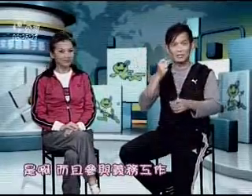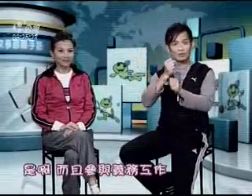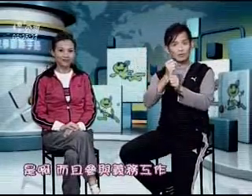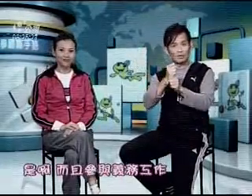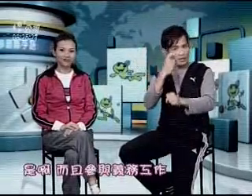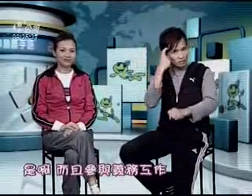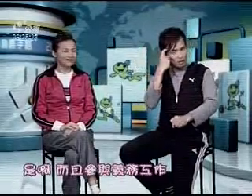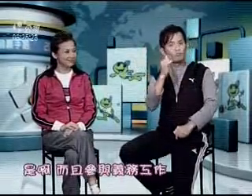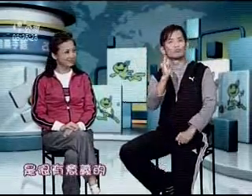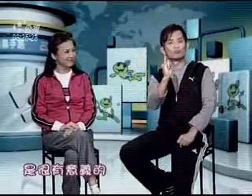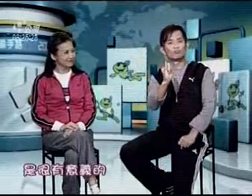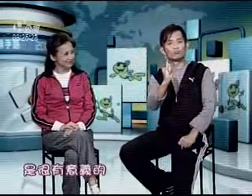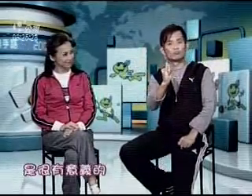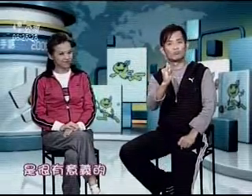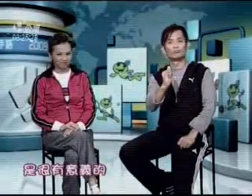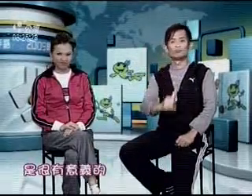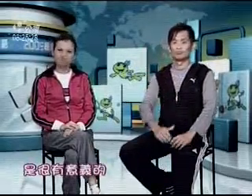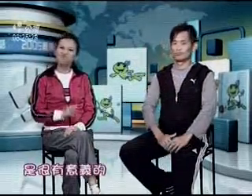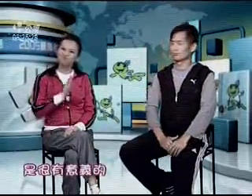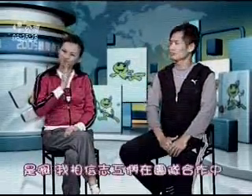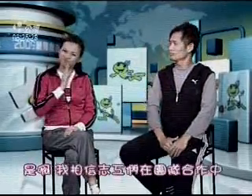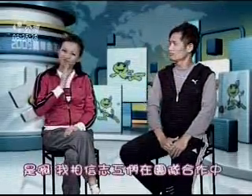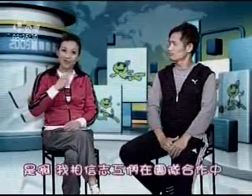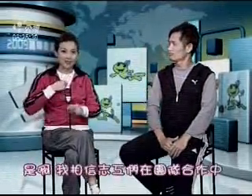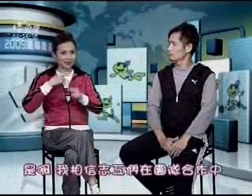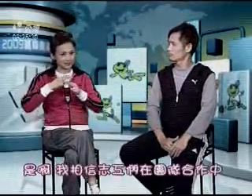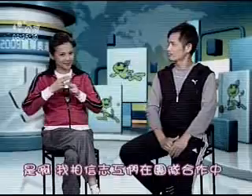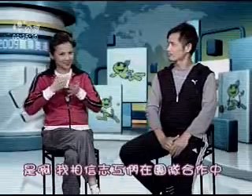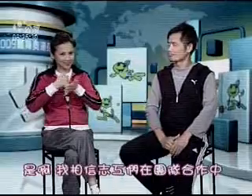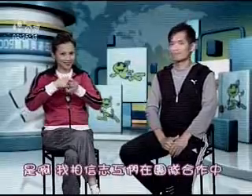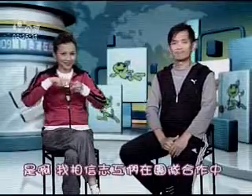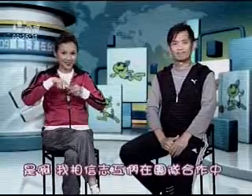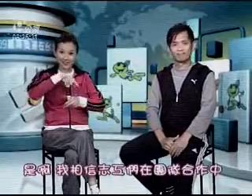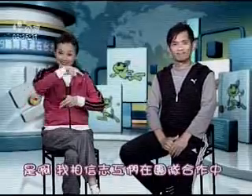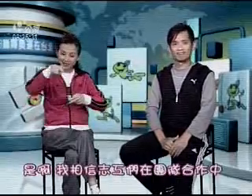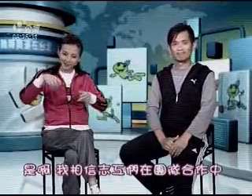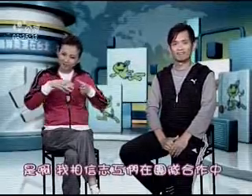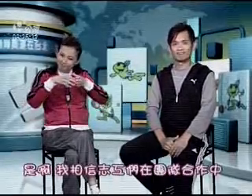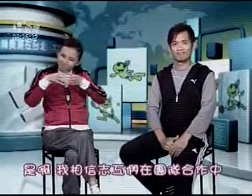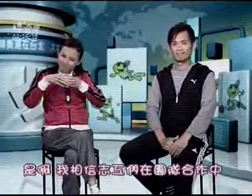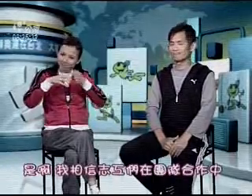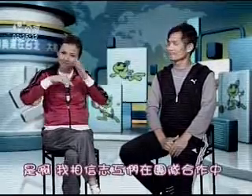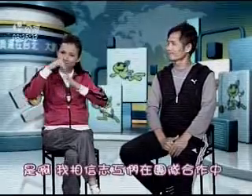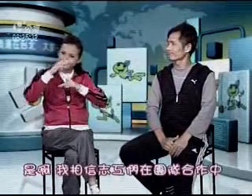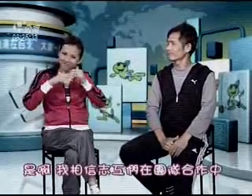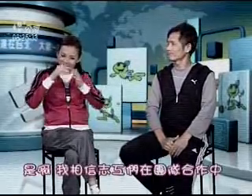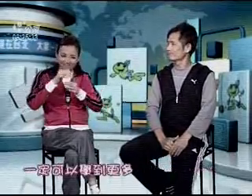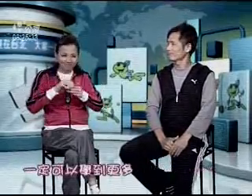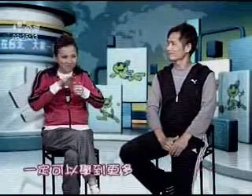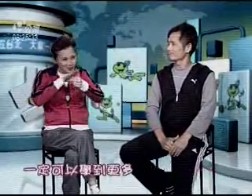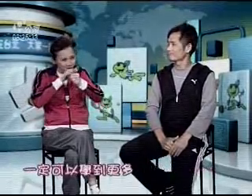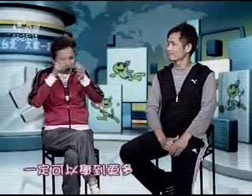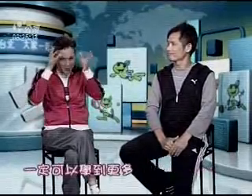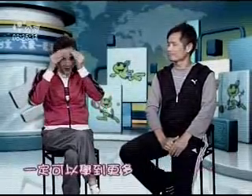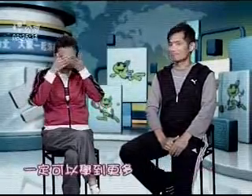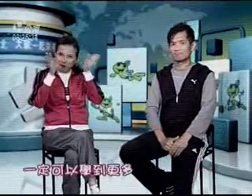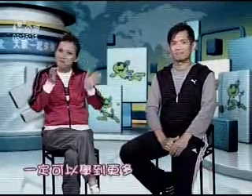参与义务工作是很有意义的。 是啊，我相信志工们在团队合作中一定可以学到更